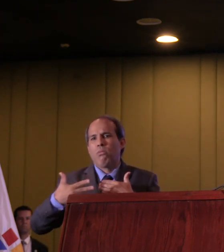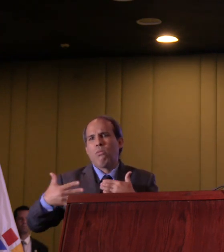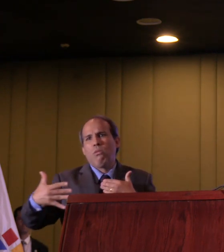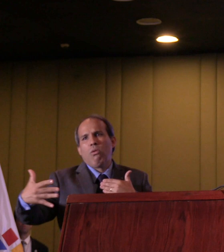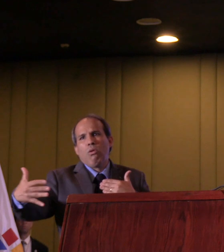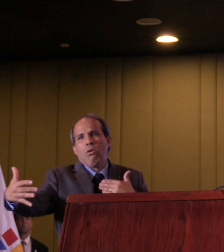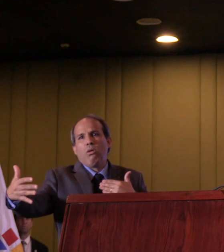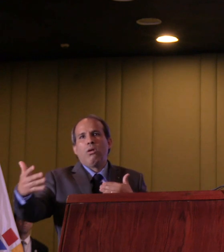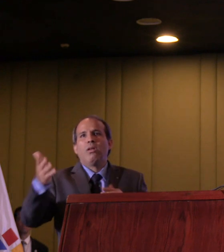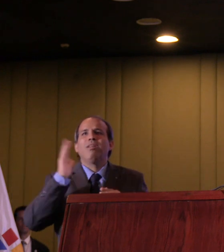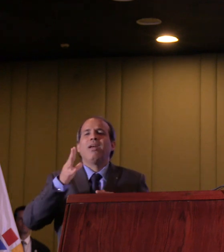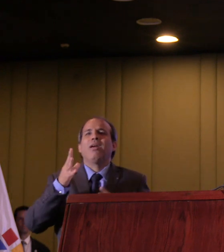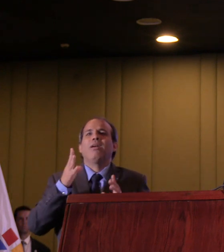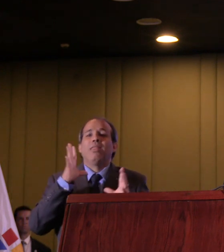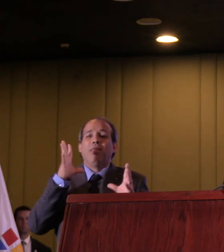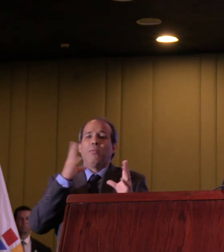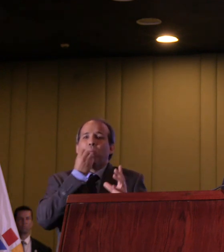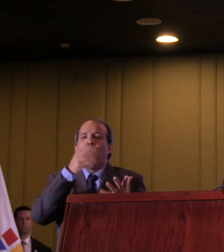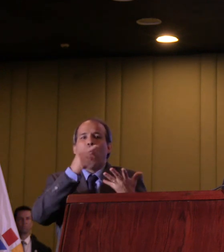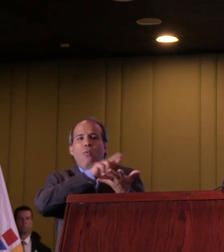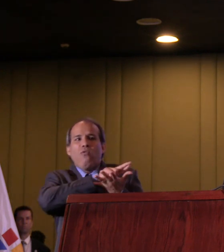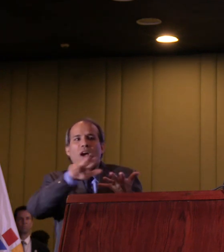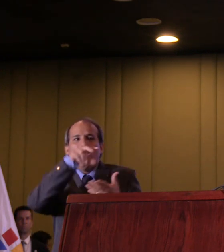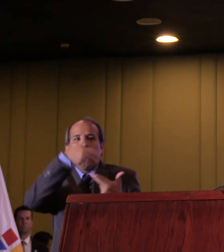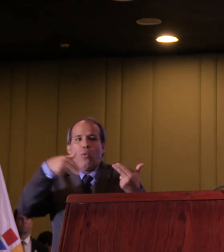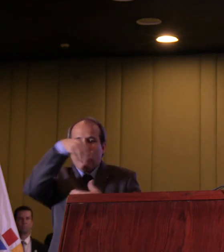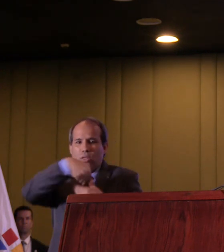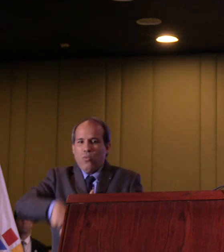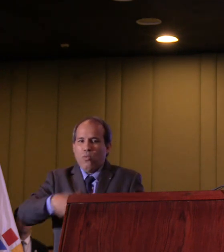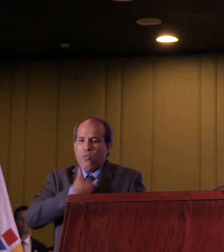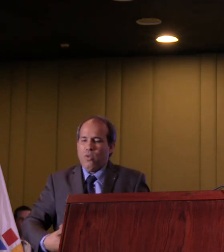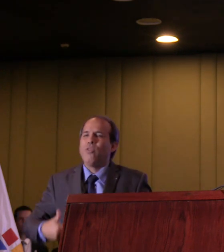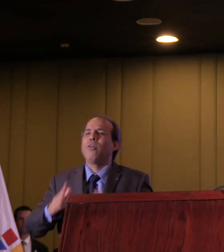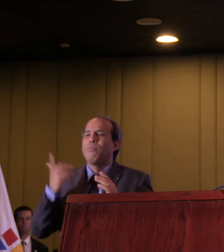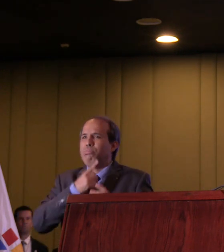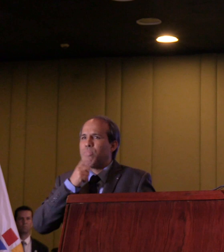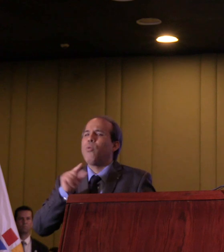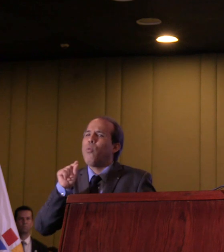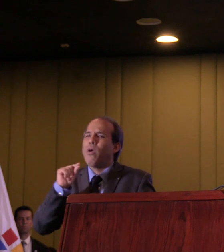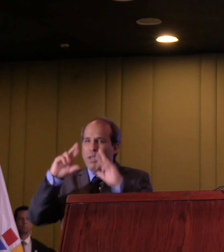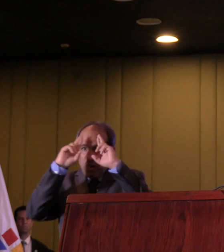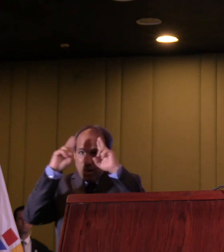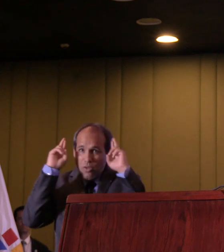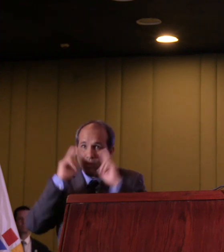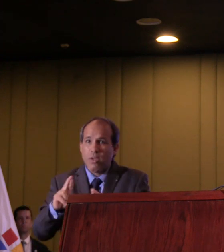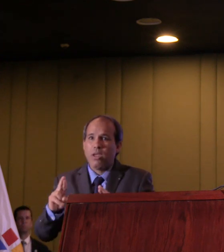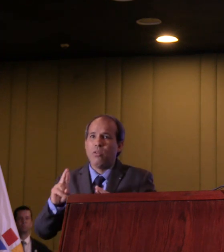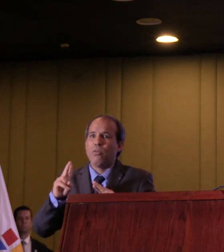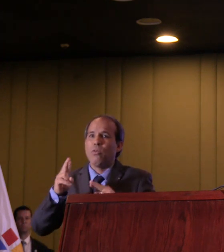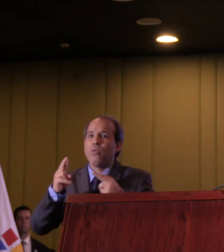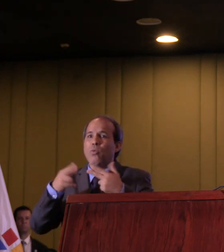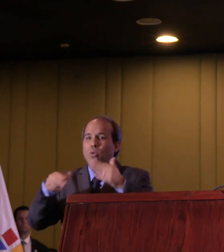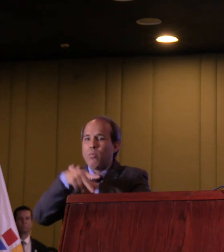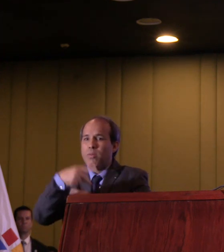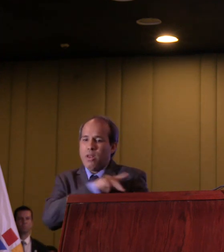tudo aquilo de bom que nesse governo apareceu. O respeito com a coisa pública acima